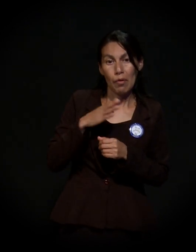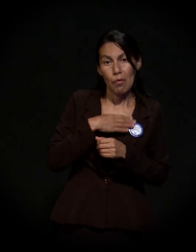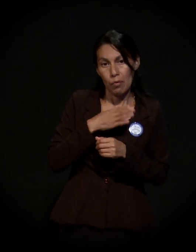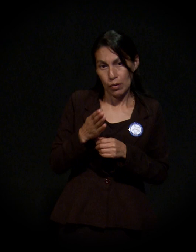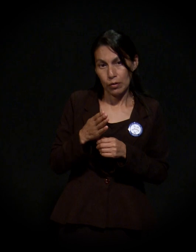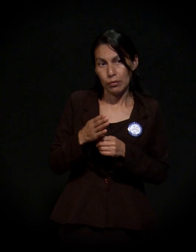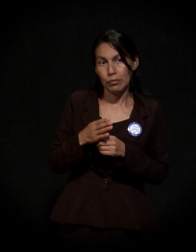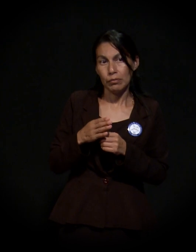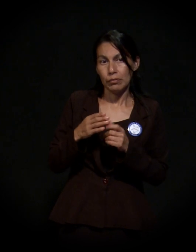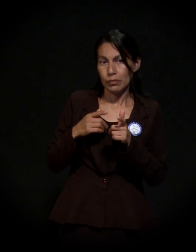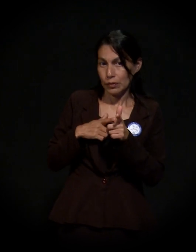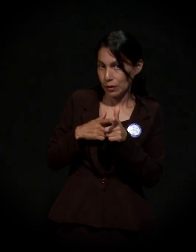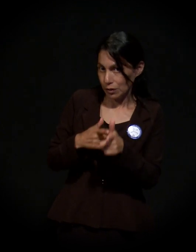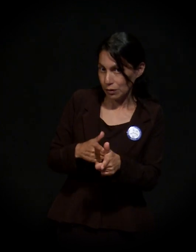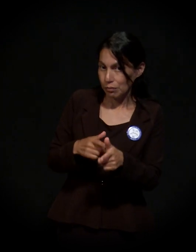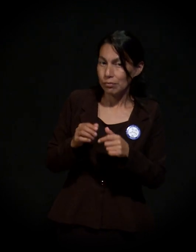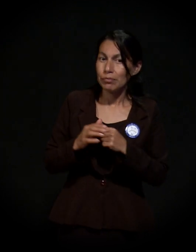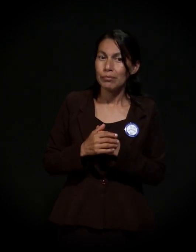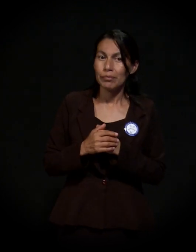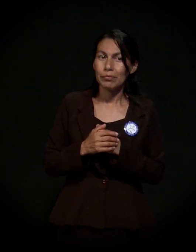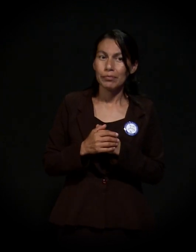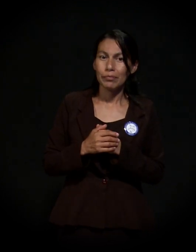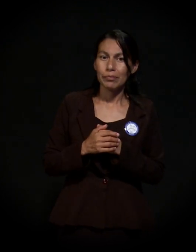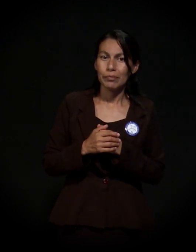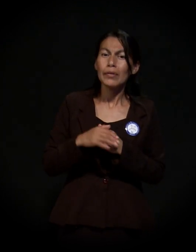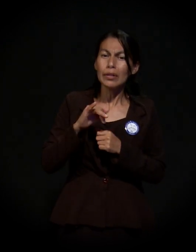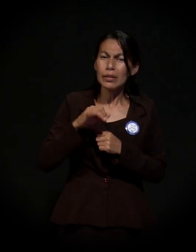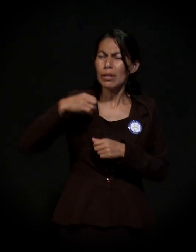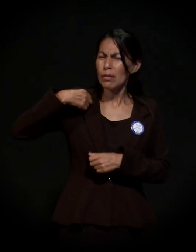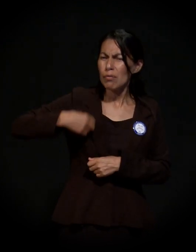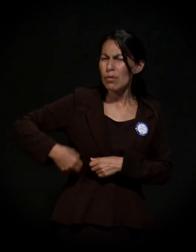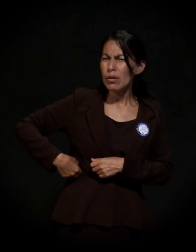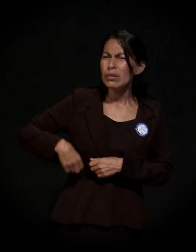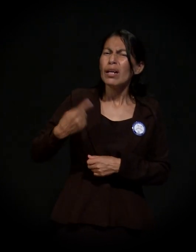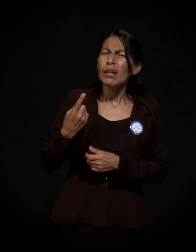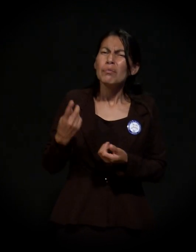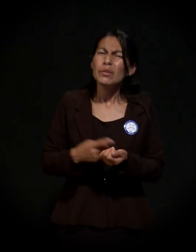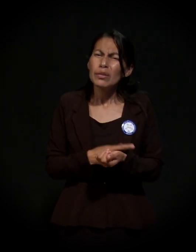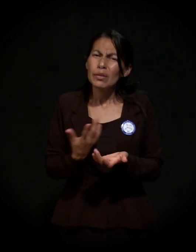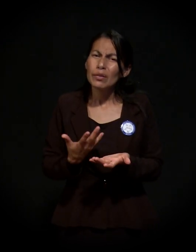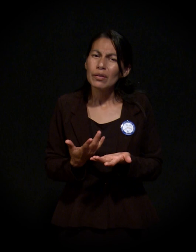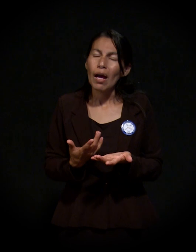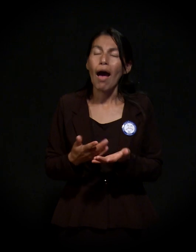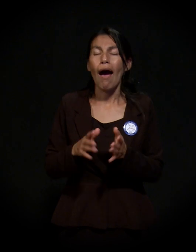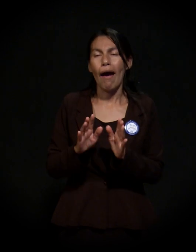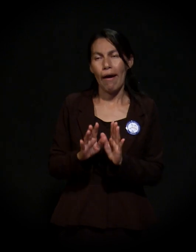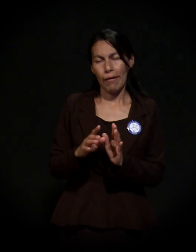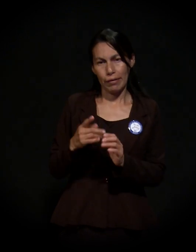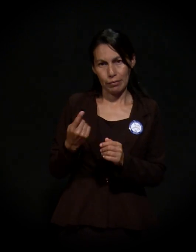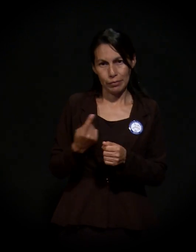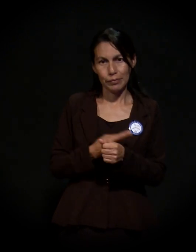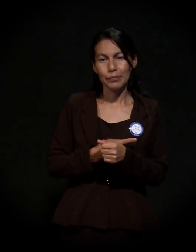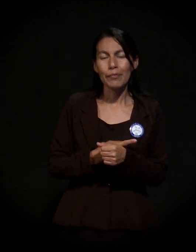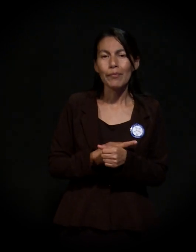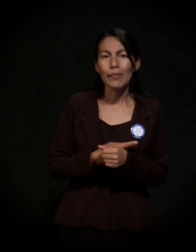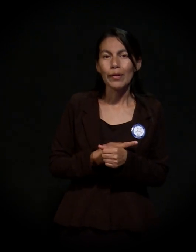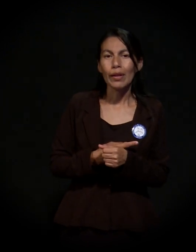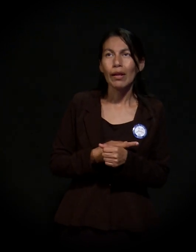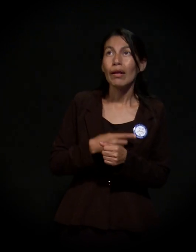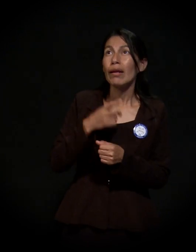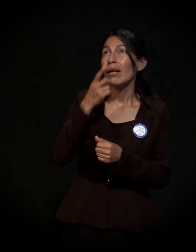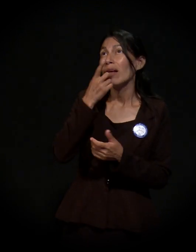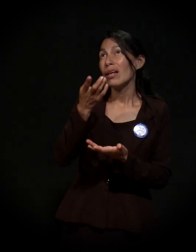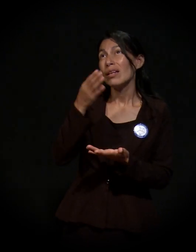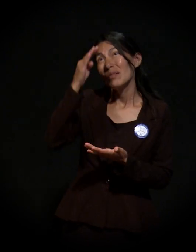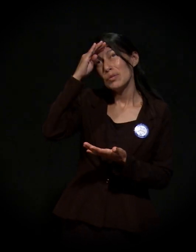puedo continuar. Sí, ¿qué pasó con tu bolsa? ¿Qué pasó con mi bolsa? Pues bueno. Yo le dije al